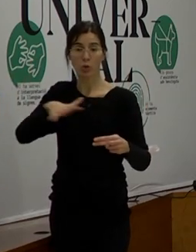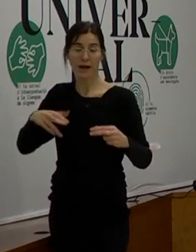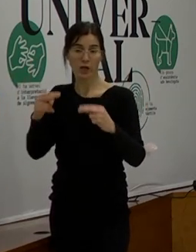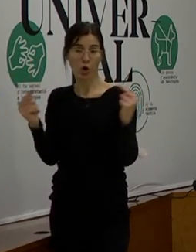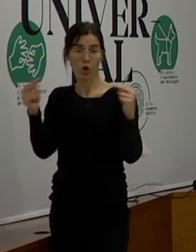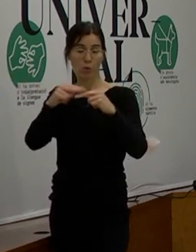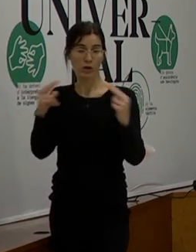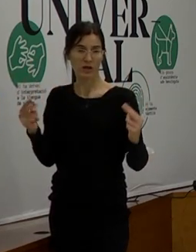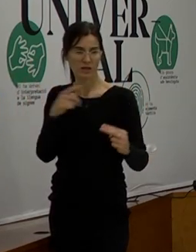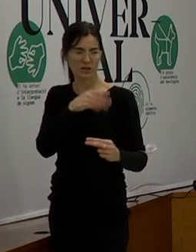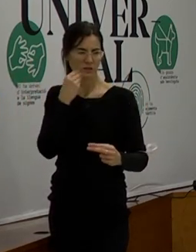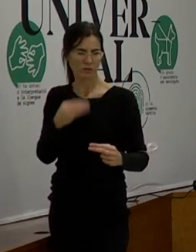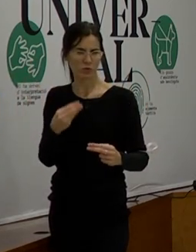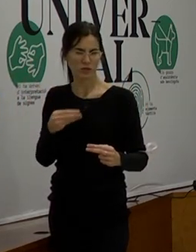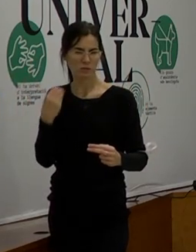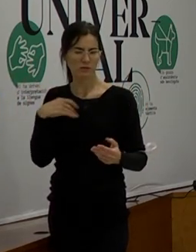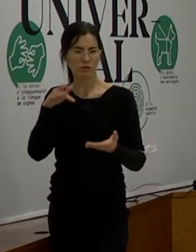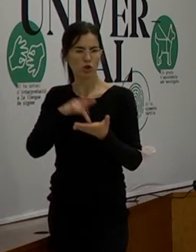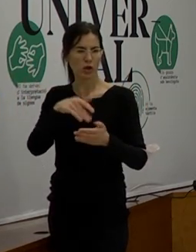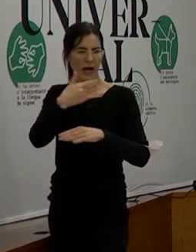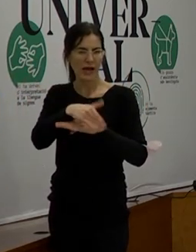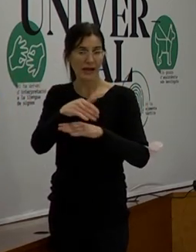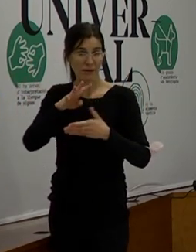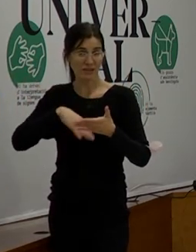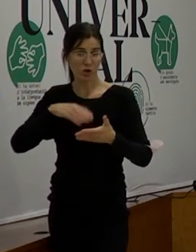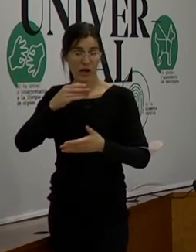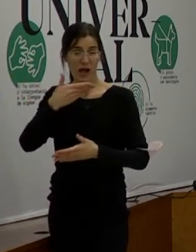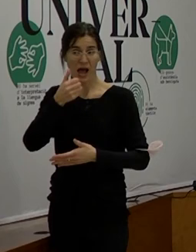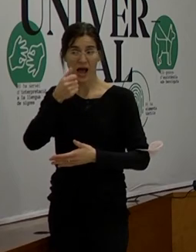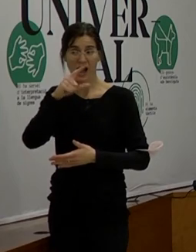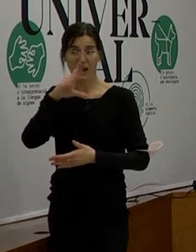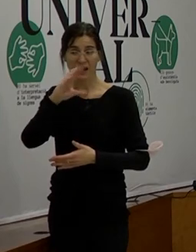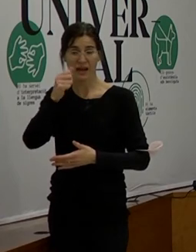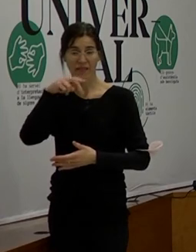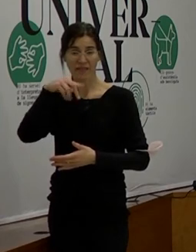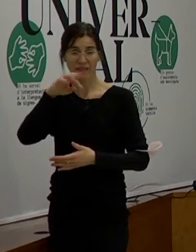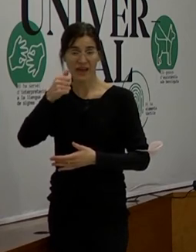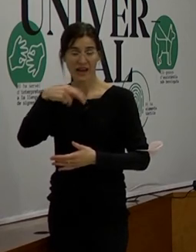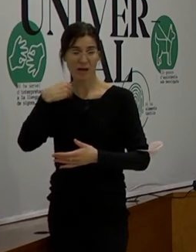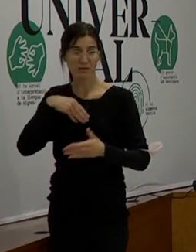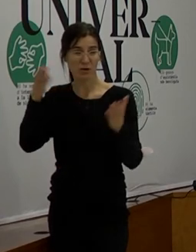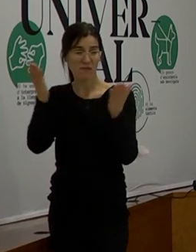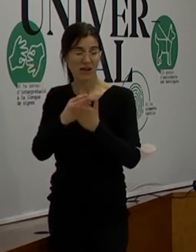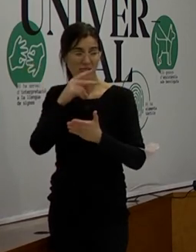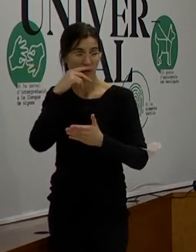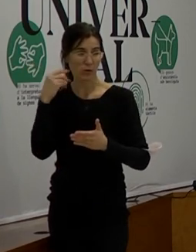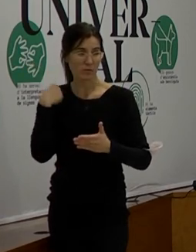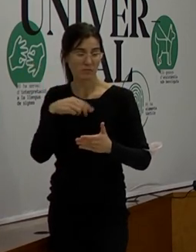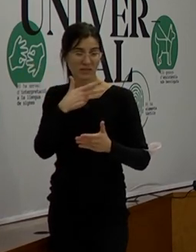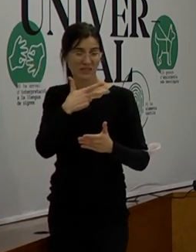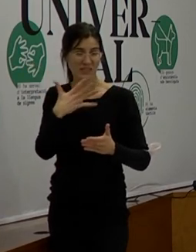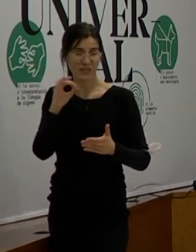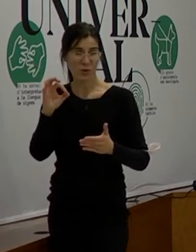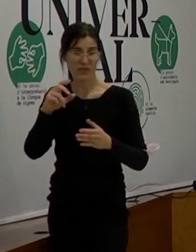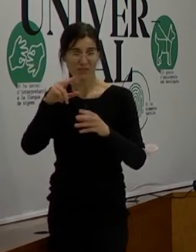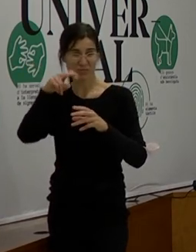I aquesta és boníssima. El carrer Alcántara, quan aneu a Barcelona, busca'l, allà per la zona de la Vall d'Hebron, 300 escalones seguidos per